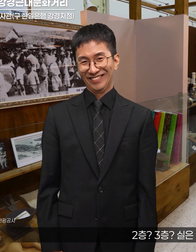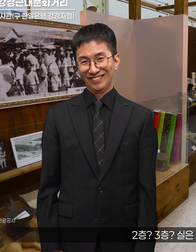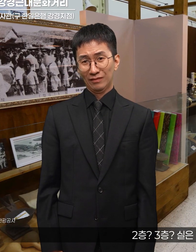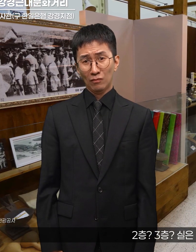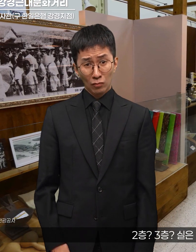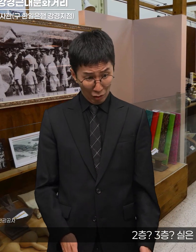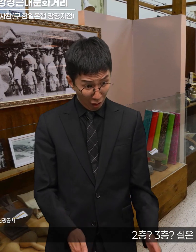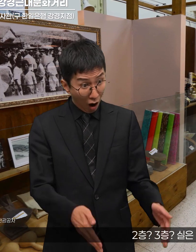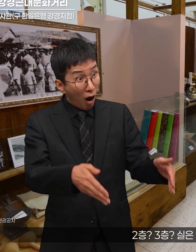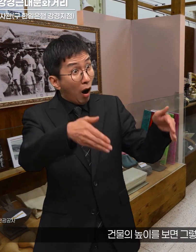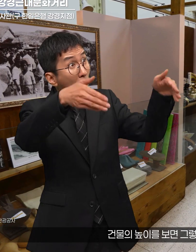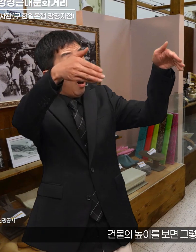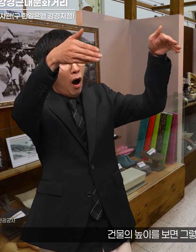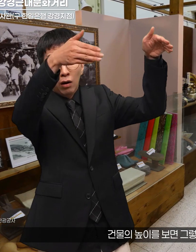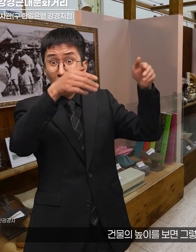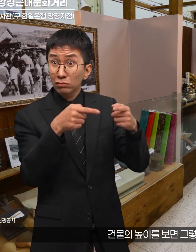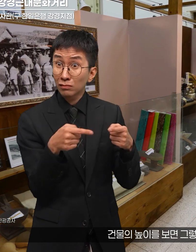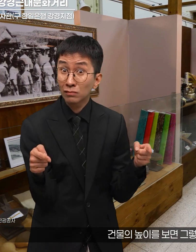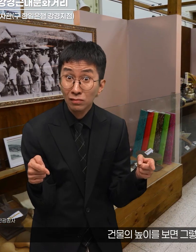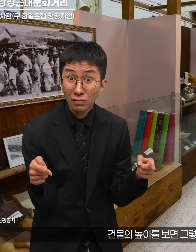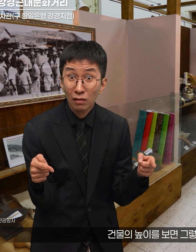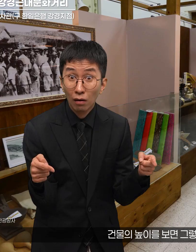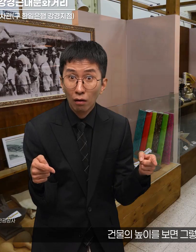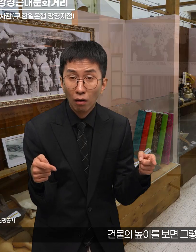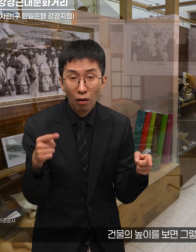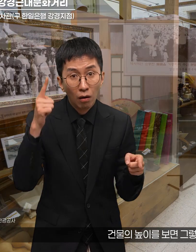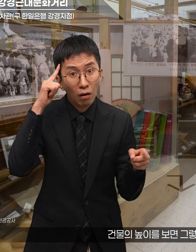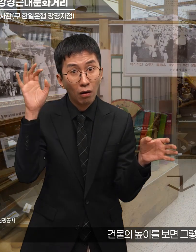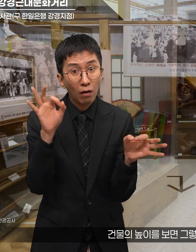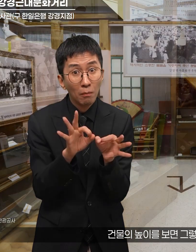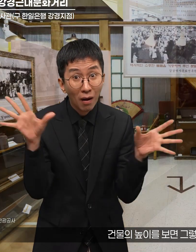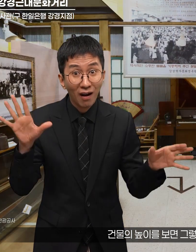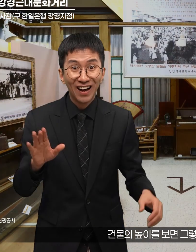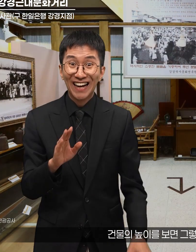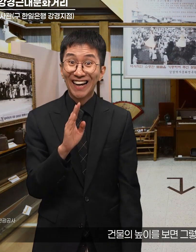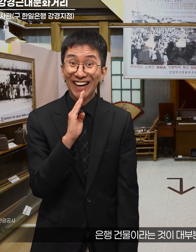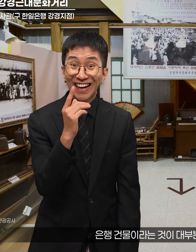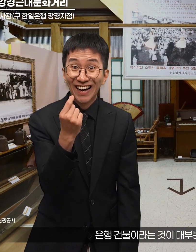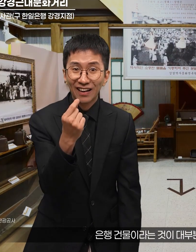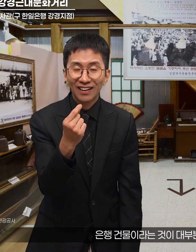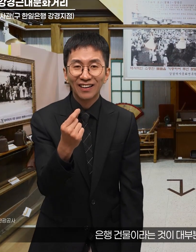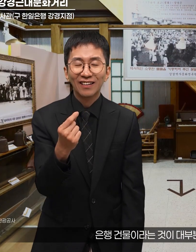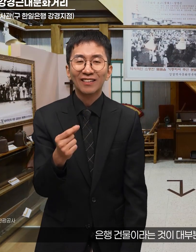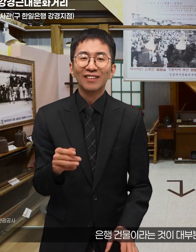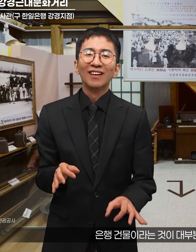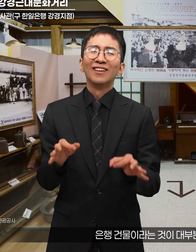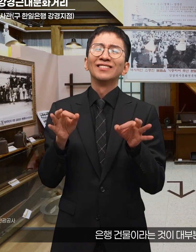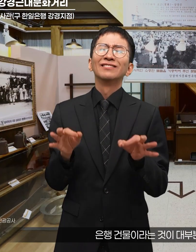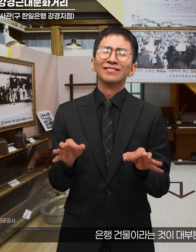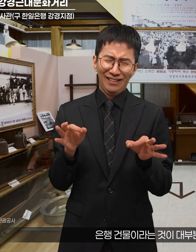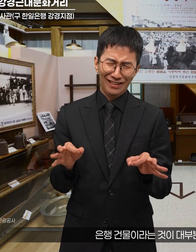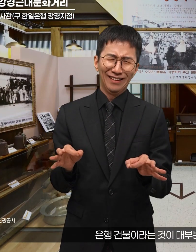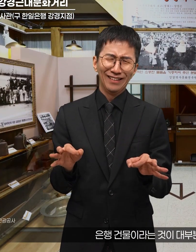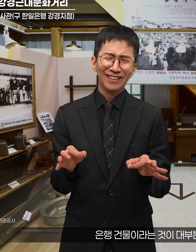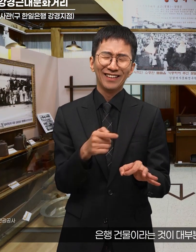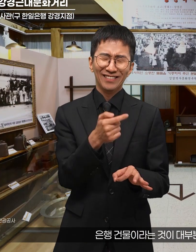1층입니다. 건물의 높이를 보면 그렇게 보이지 않는데 은행 건물이라는 것이 대부분 이렇게